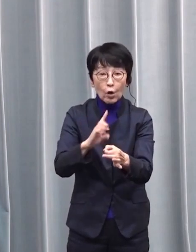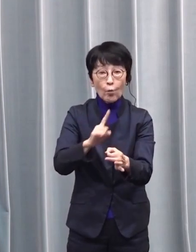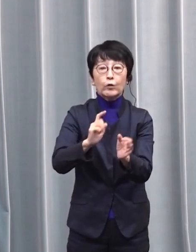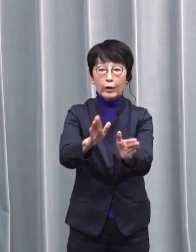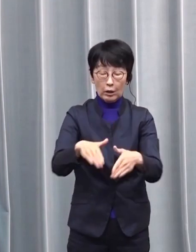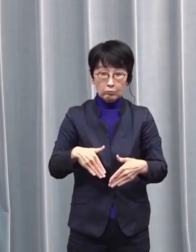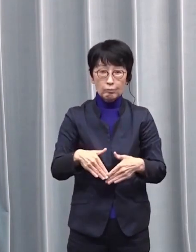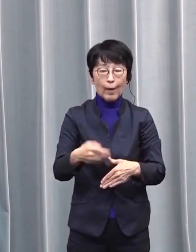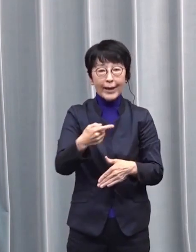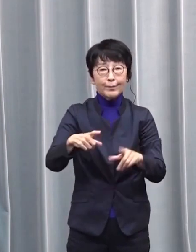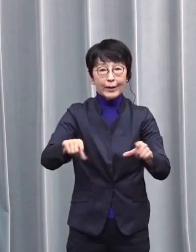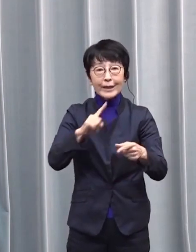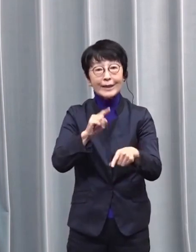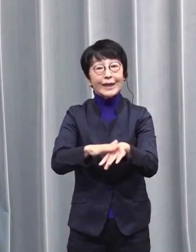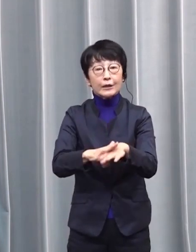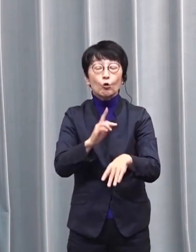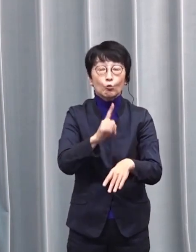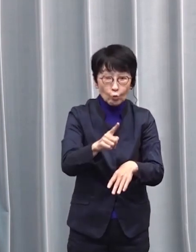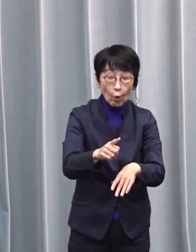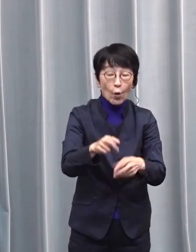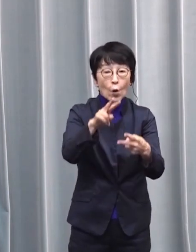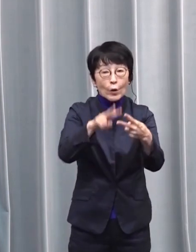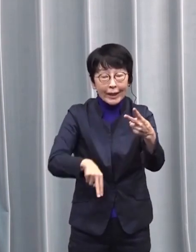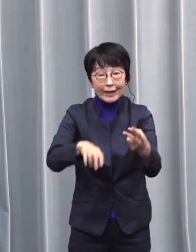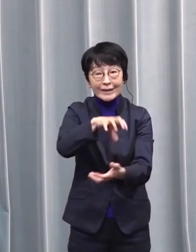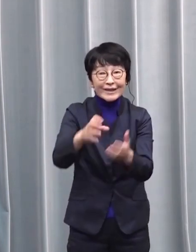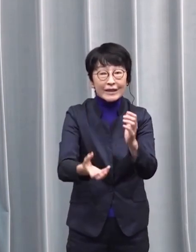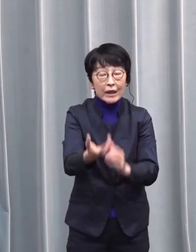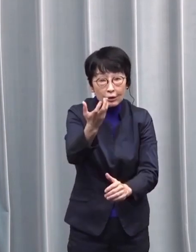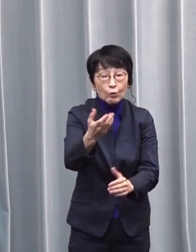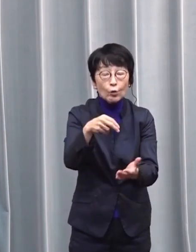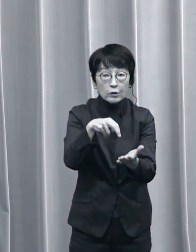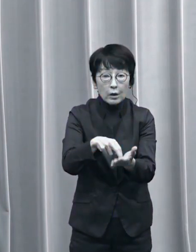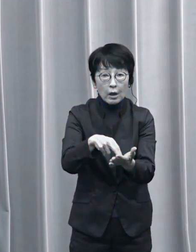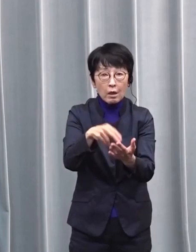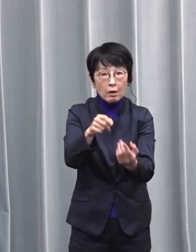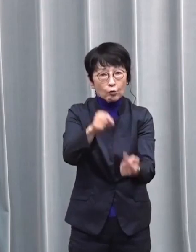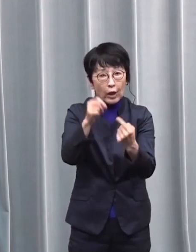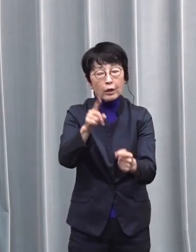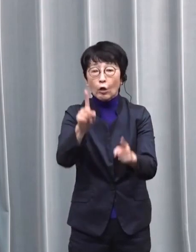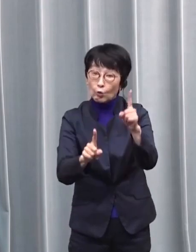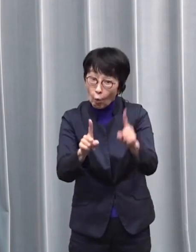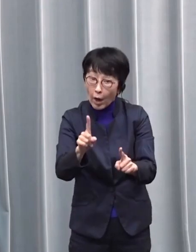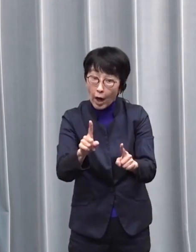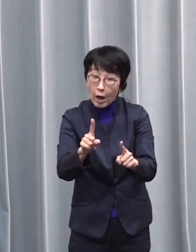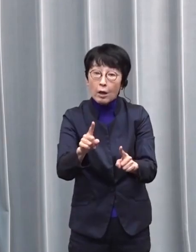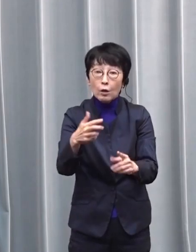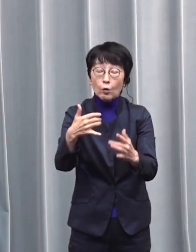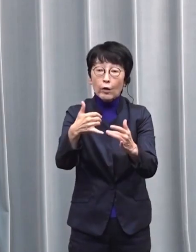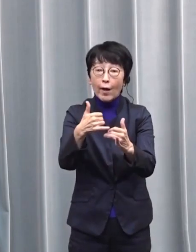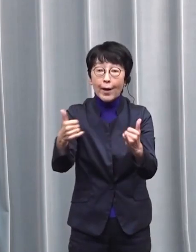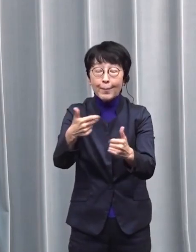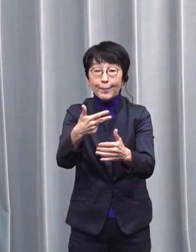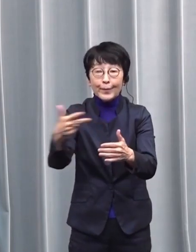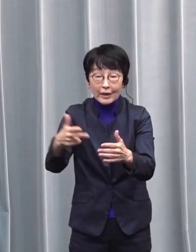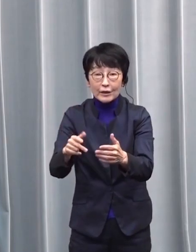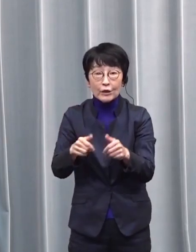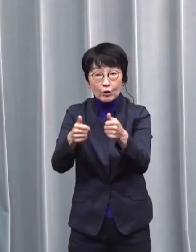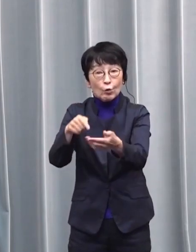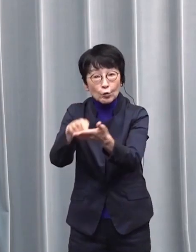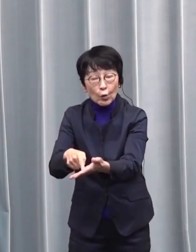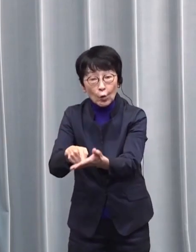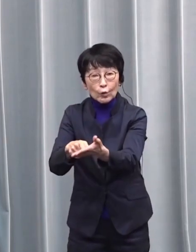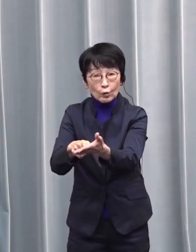申し上げますと、刑事事件として取り上げるべきか否かについては、民事訴訟の動向に関わらず捜査当